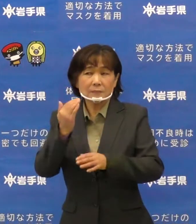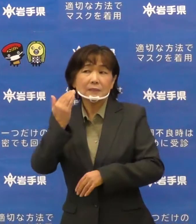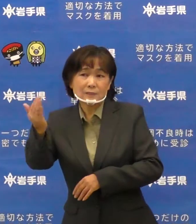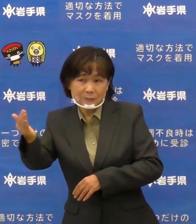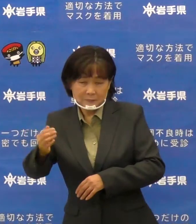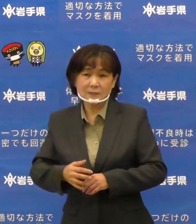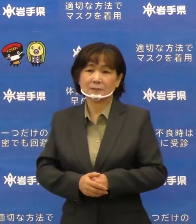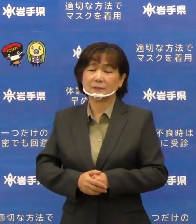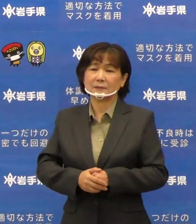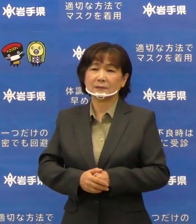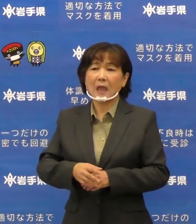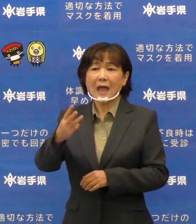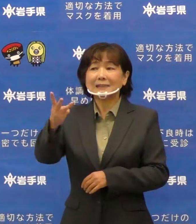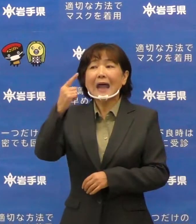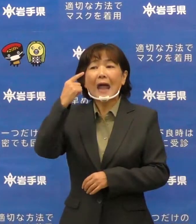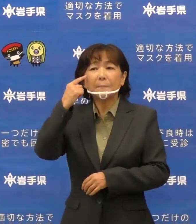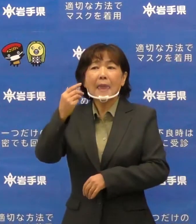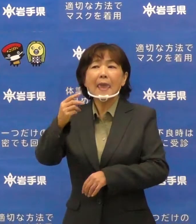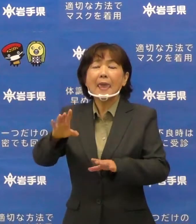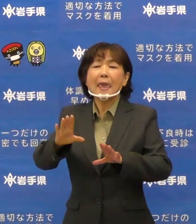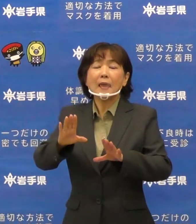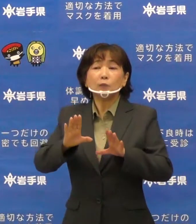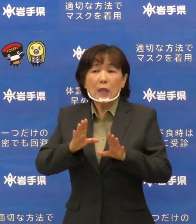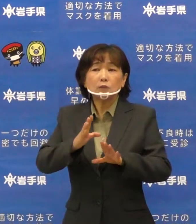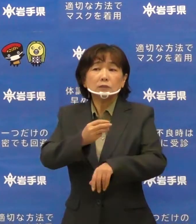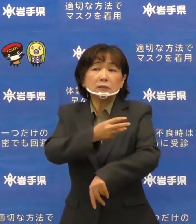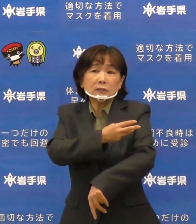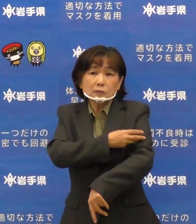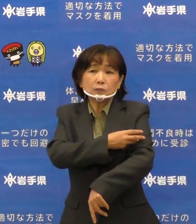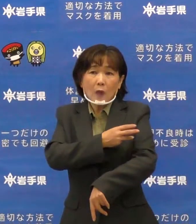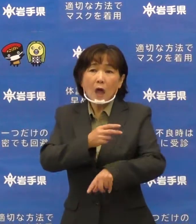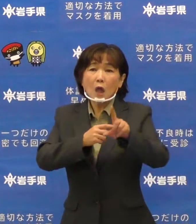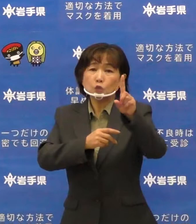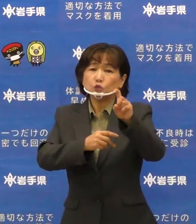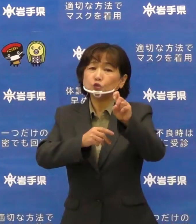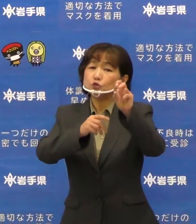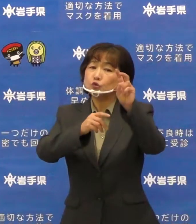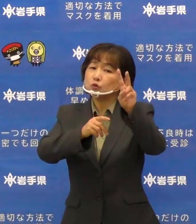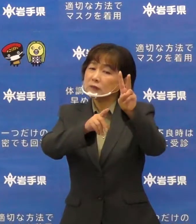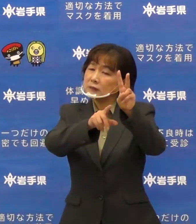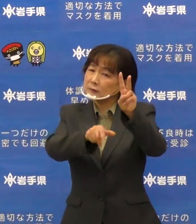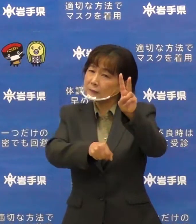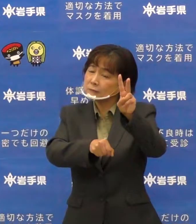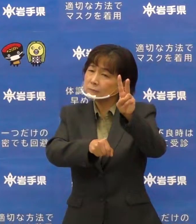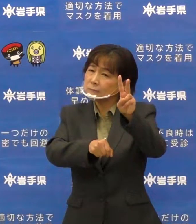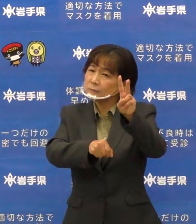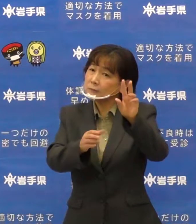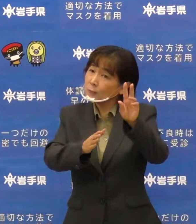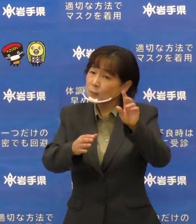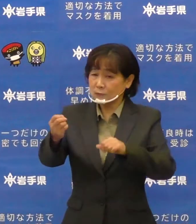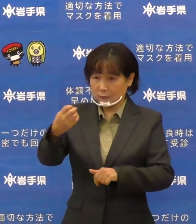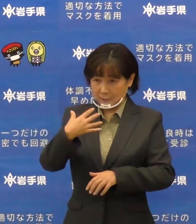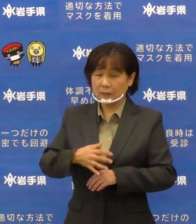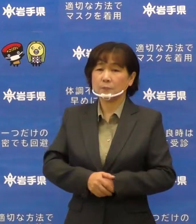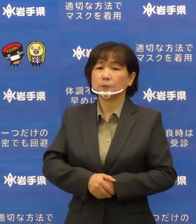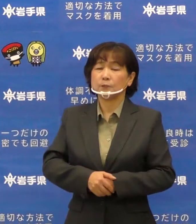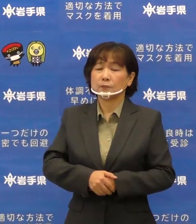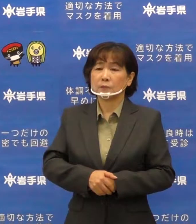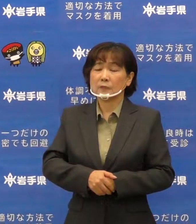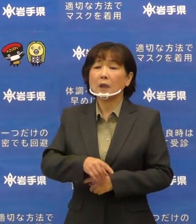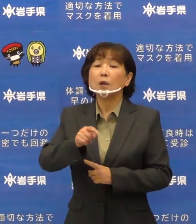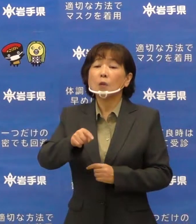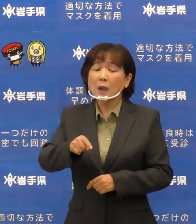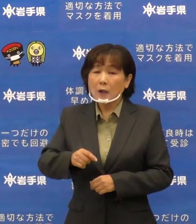まあ、早ければ12月医療従事者からというお考え示されてますけれども、このまま3回目の接種がどんどん拡